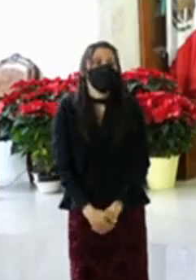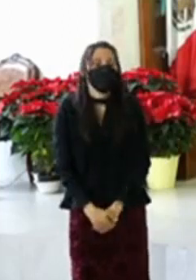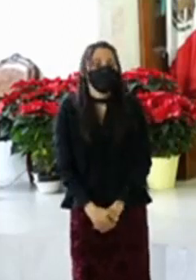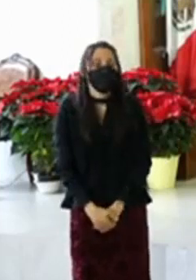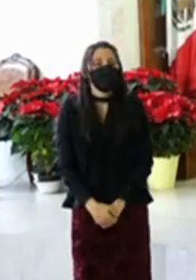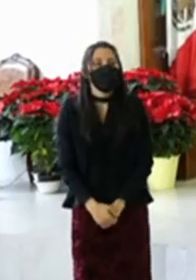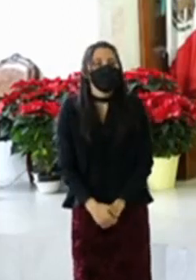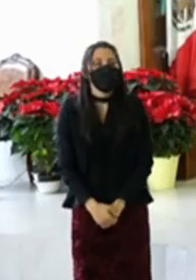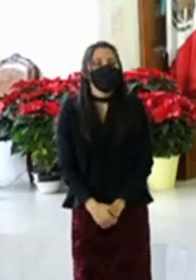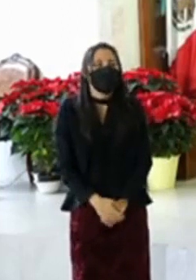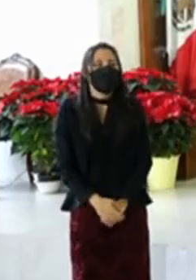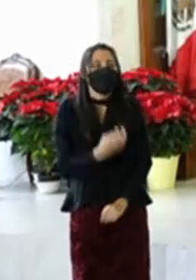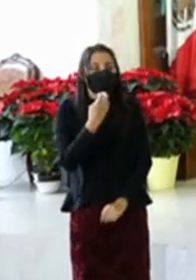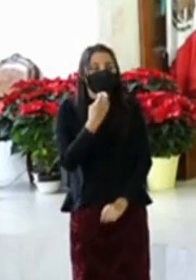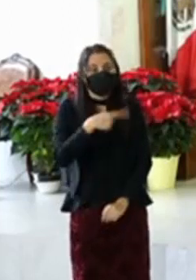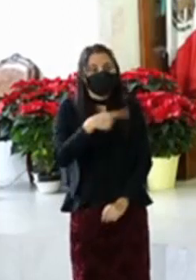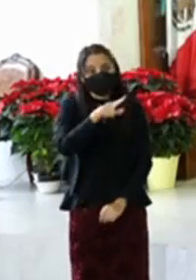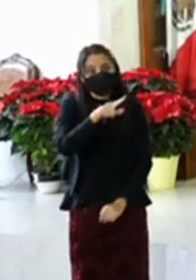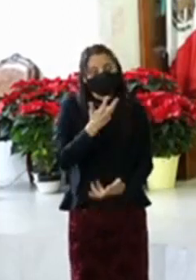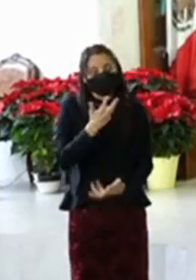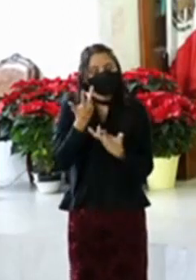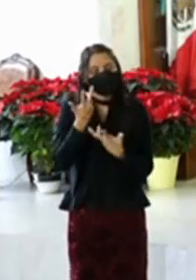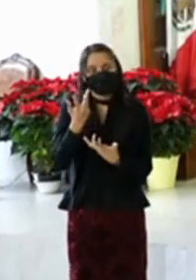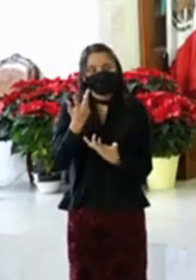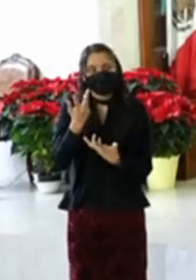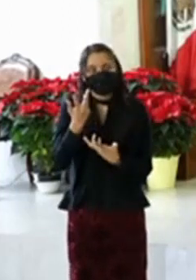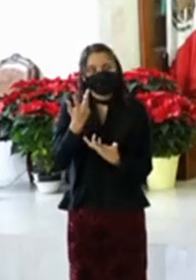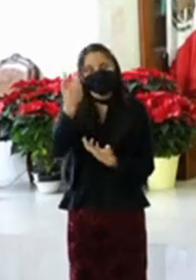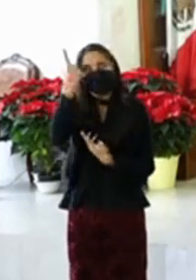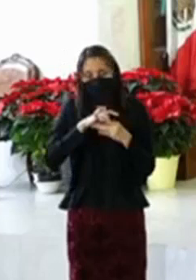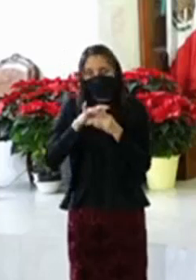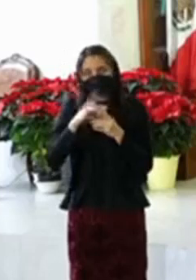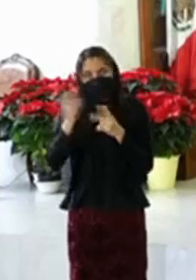Esto es bello. Pero la pregunta es: